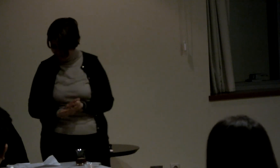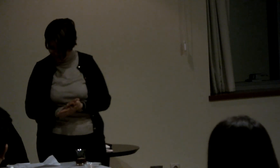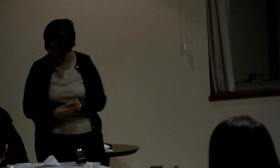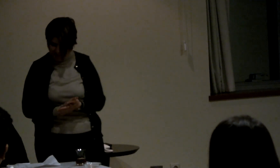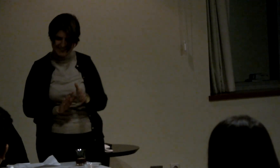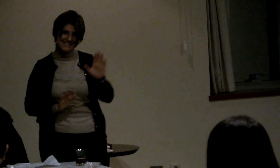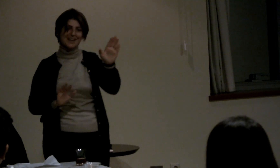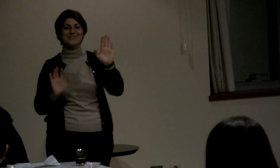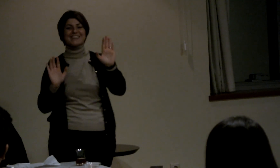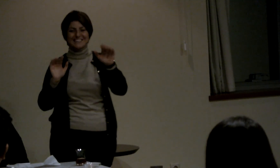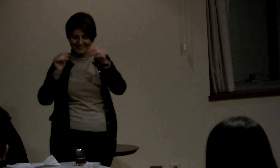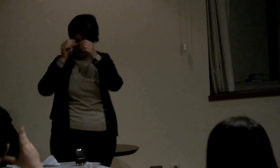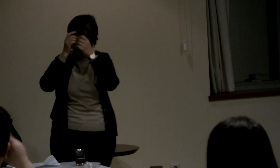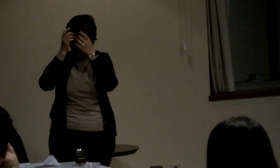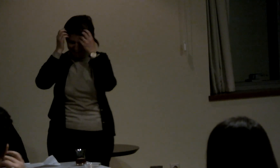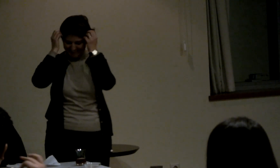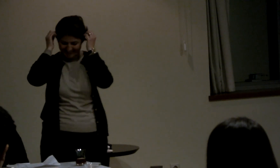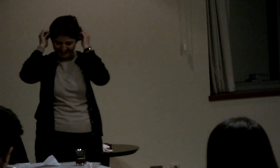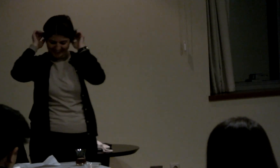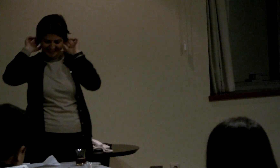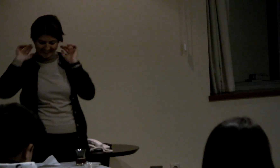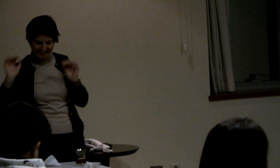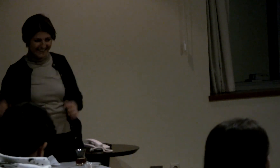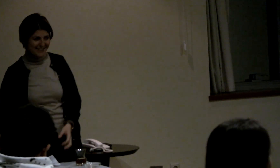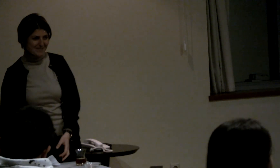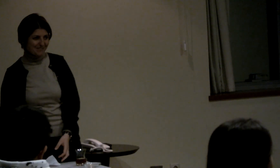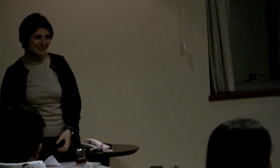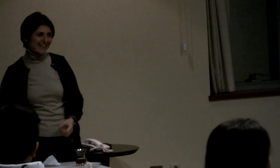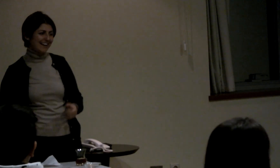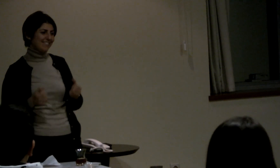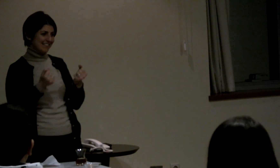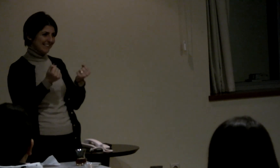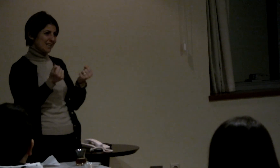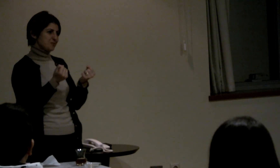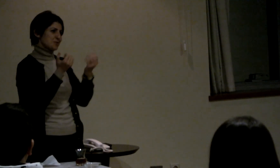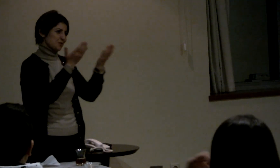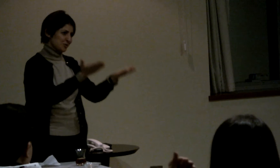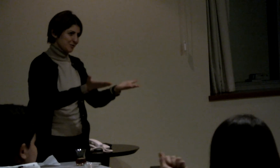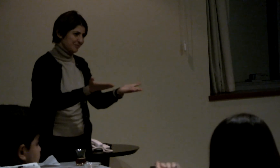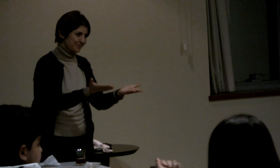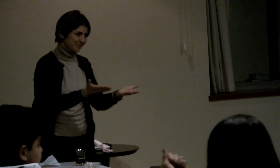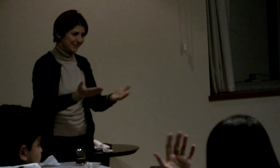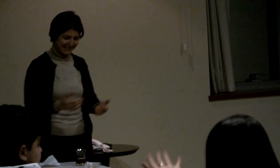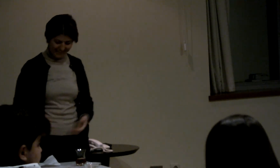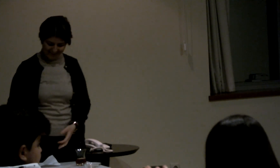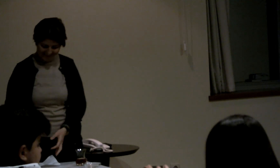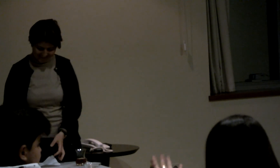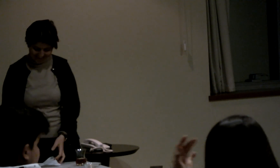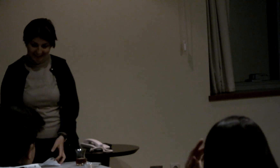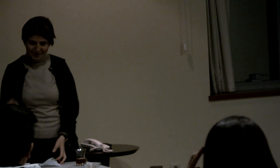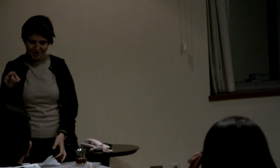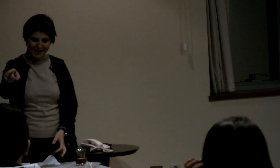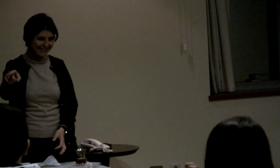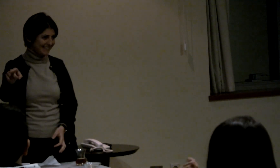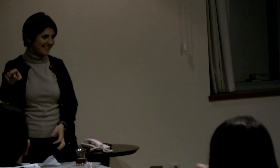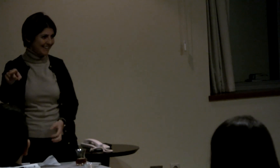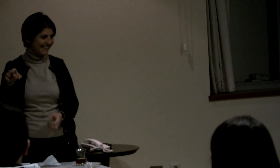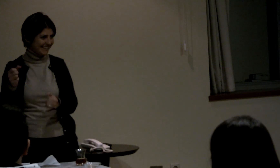ama gitsem bu kadar bir gün. Geçmiş olsun. Evet, geçmiş olsun. Evet. Şu arkadaşlar. İnşaat nasıl?